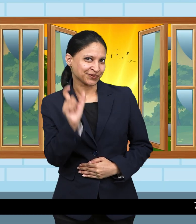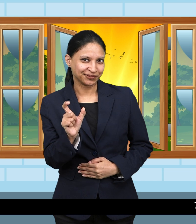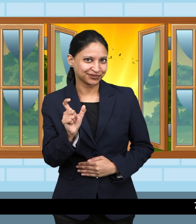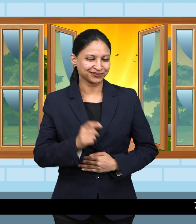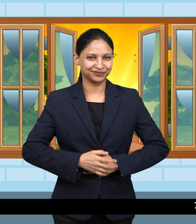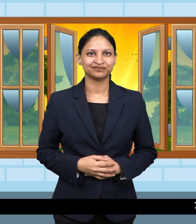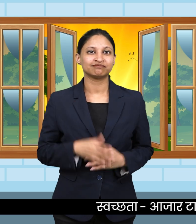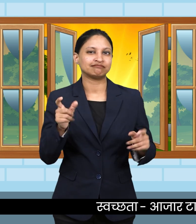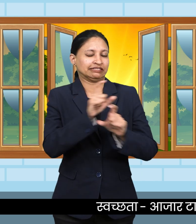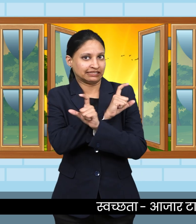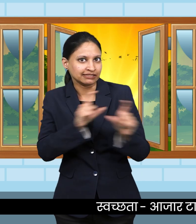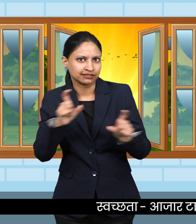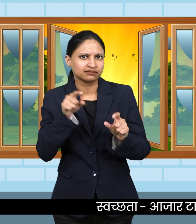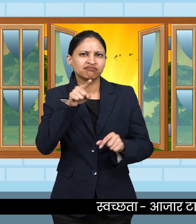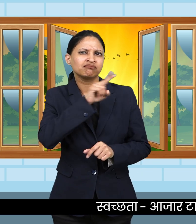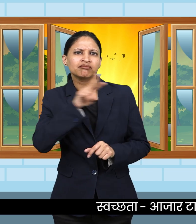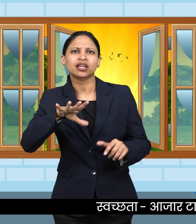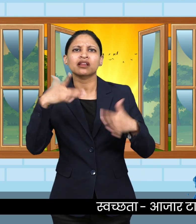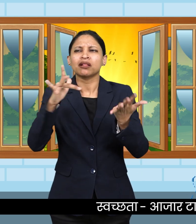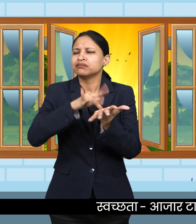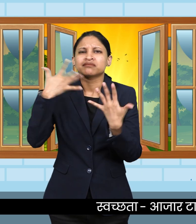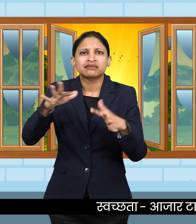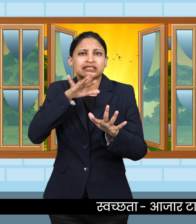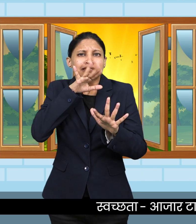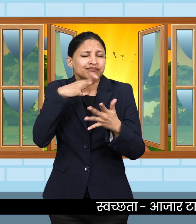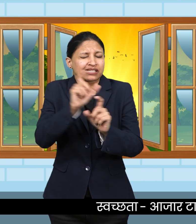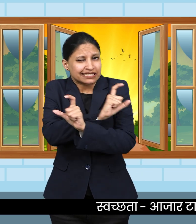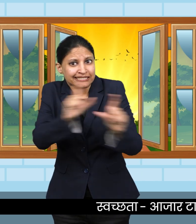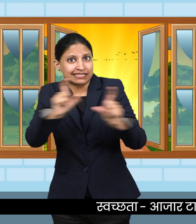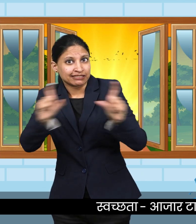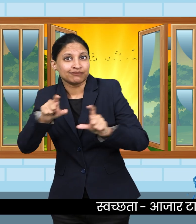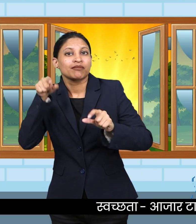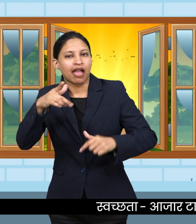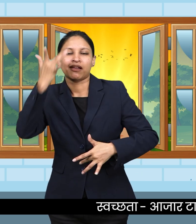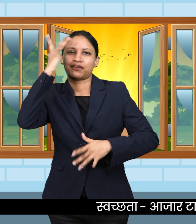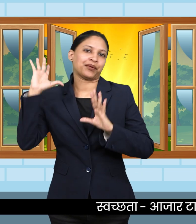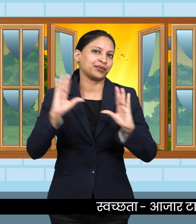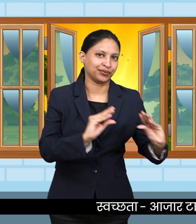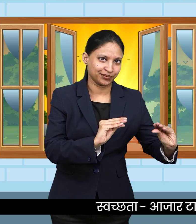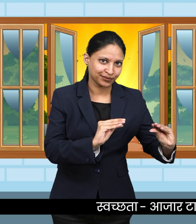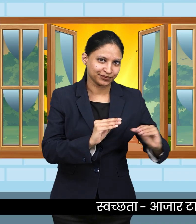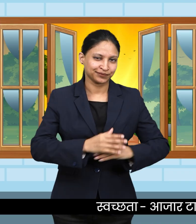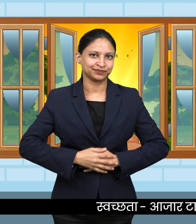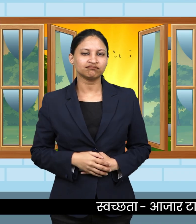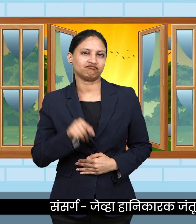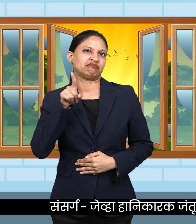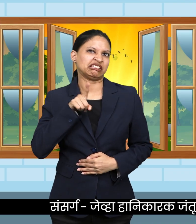शब्द: स्वच्छता, आजार टाळण्यासाठी जागा स्वच्छ ठेवणे.